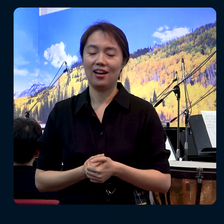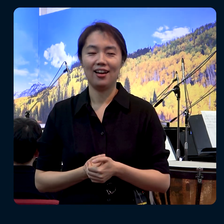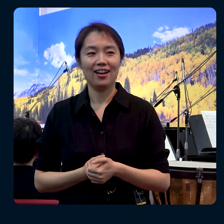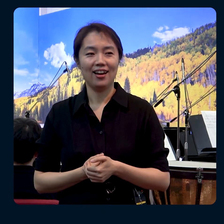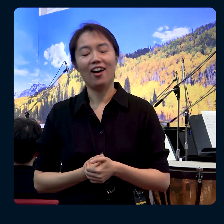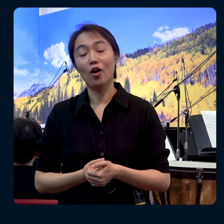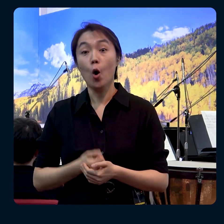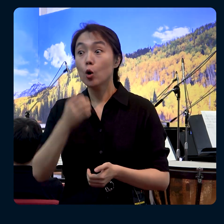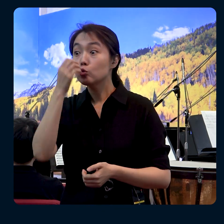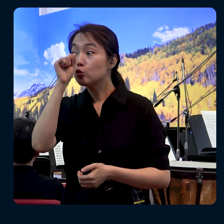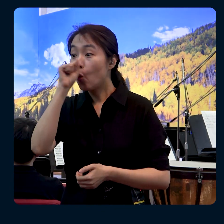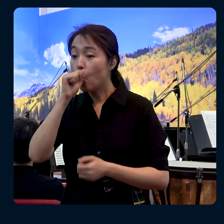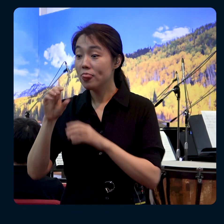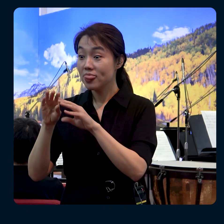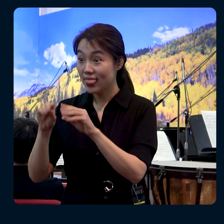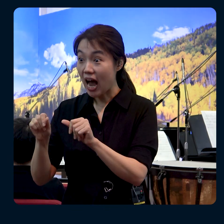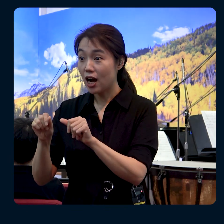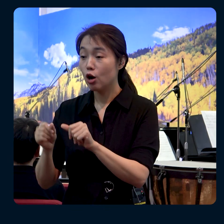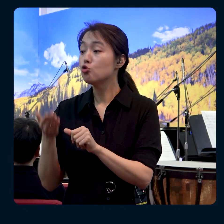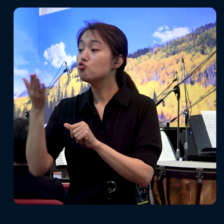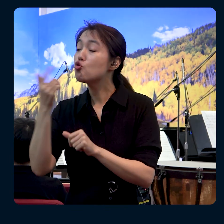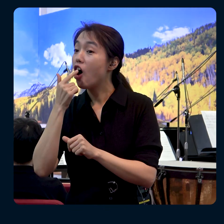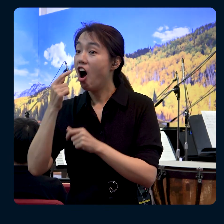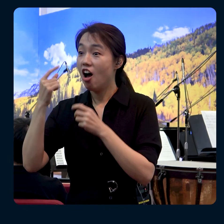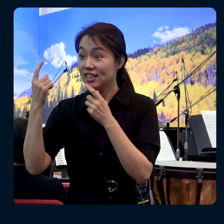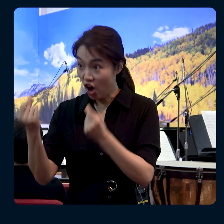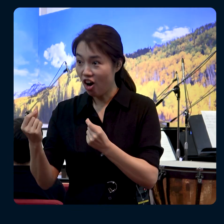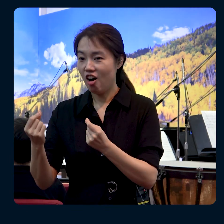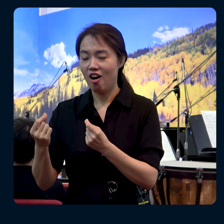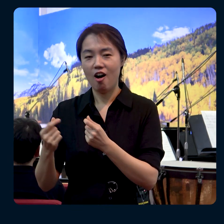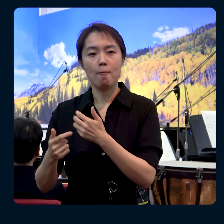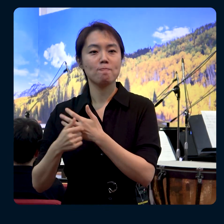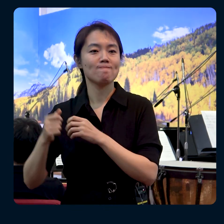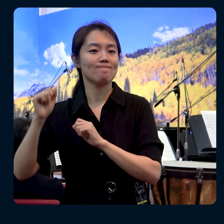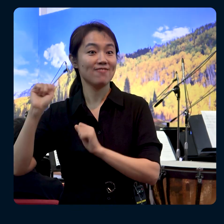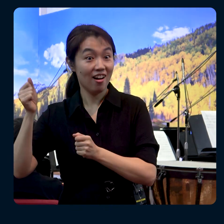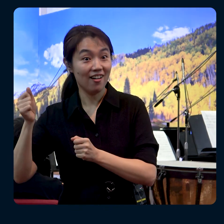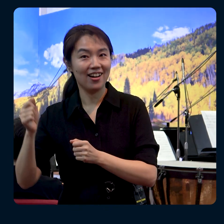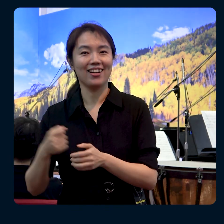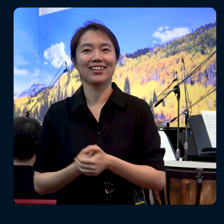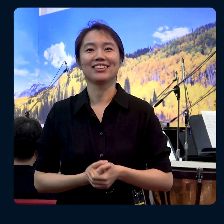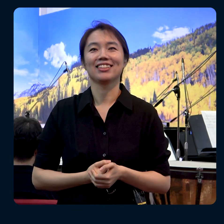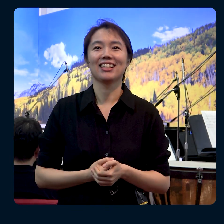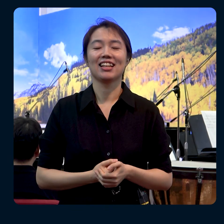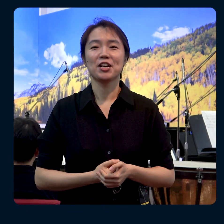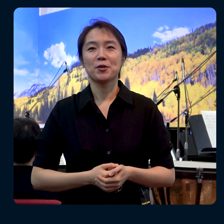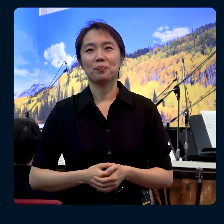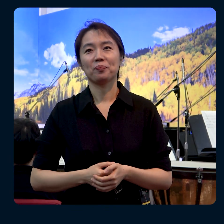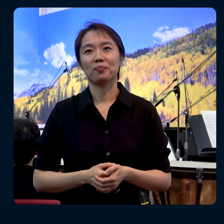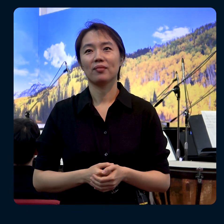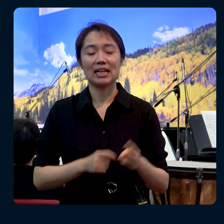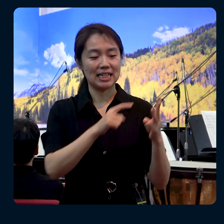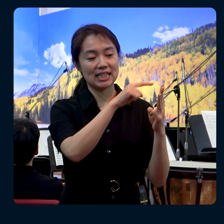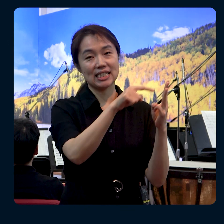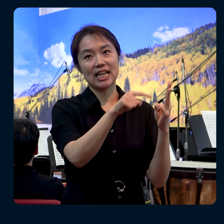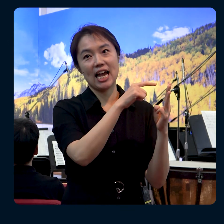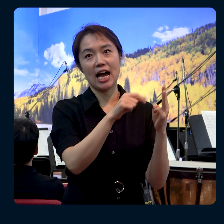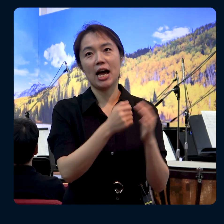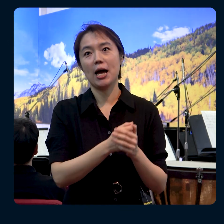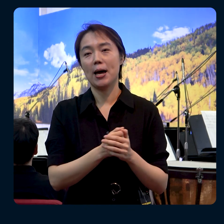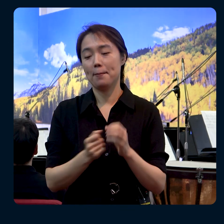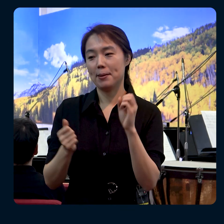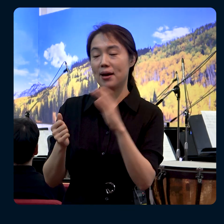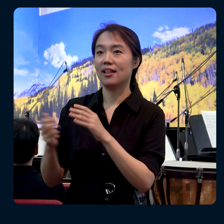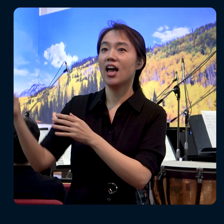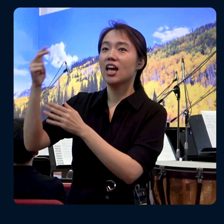다 내가면서 이렇게 이야기하는 거예요. 우리 28절 29절을 함께 읽겠습니다. 28절 29절 함께